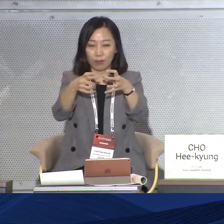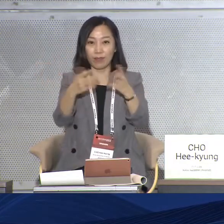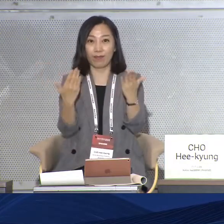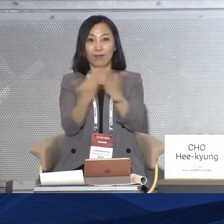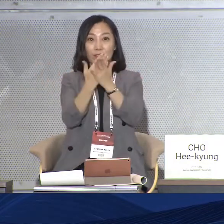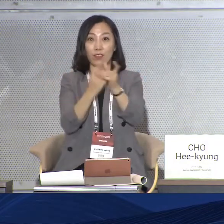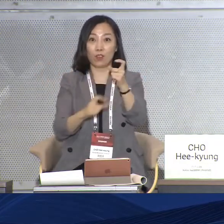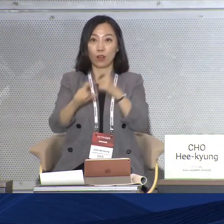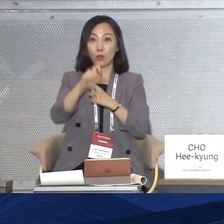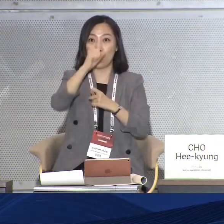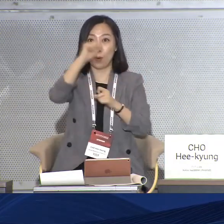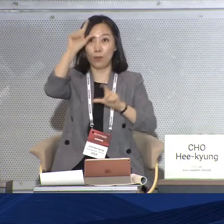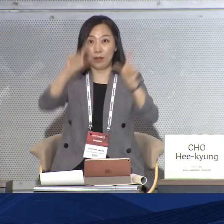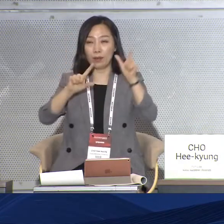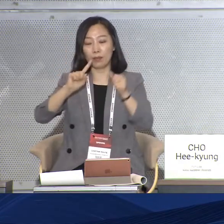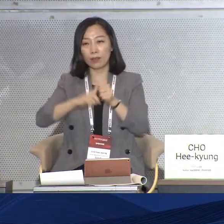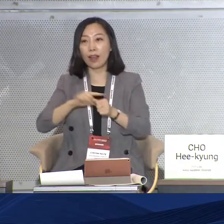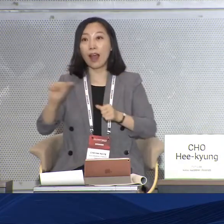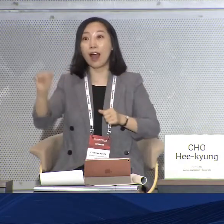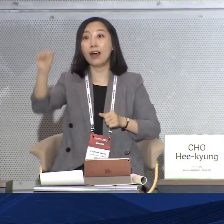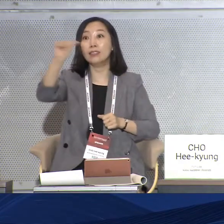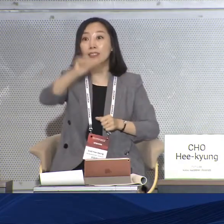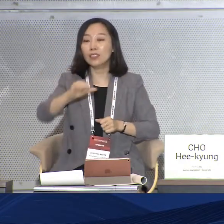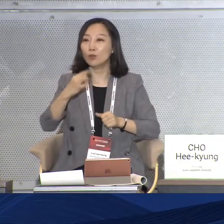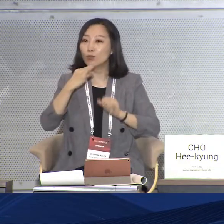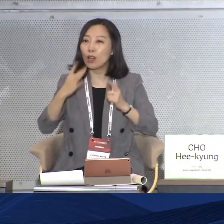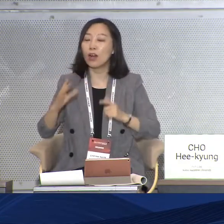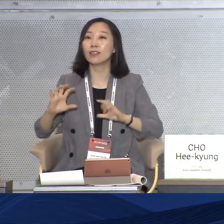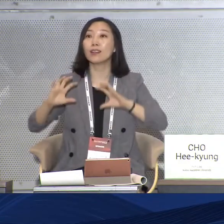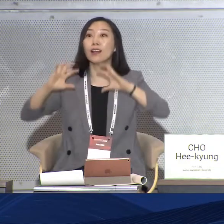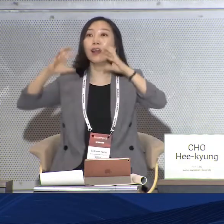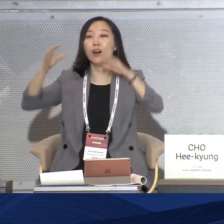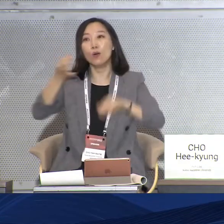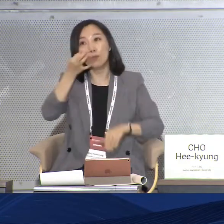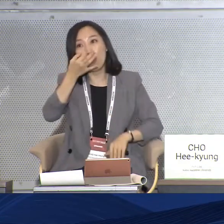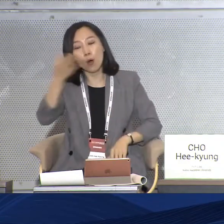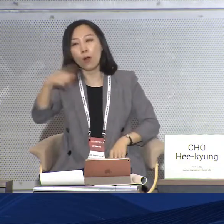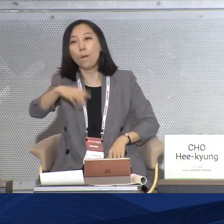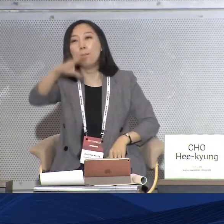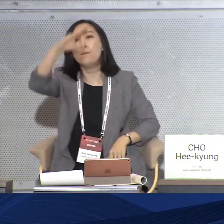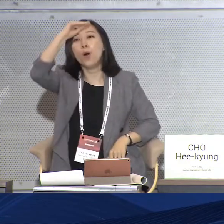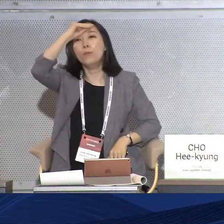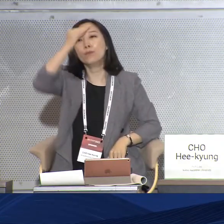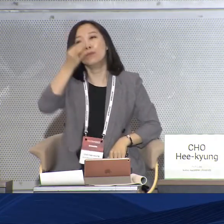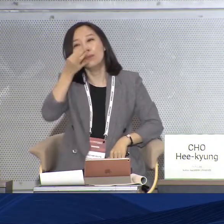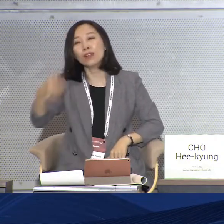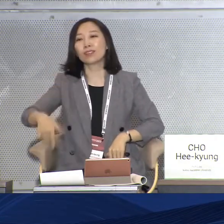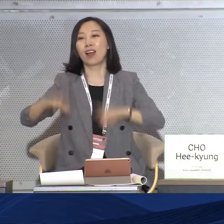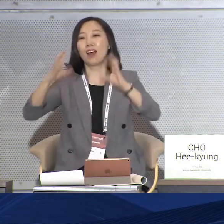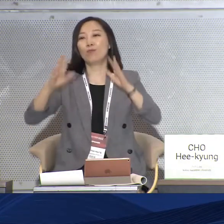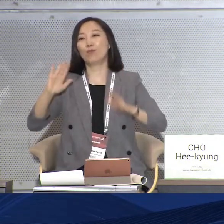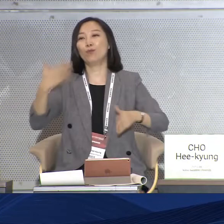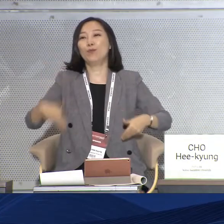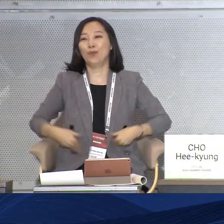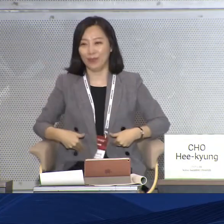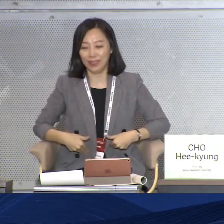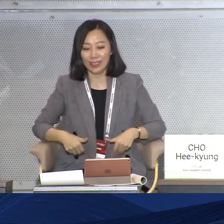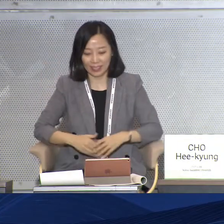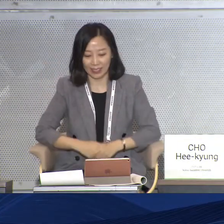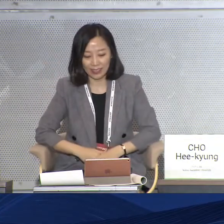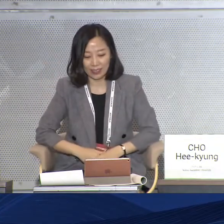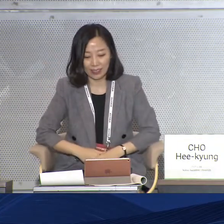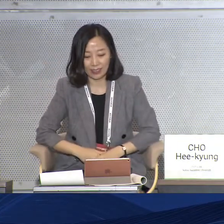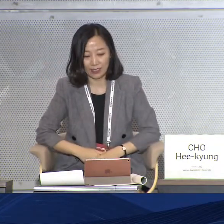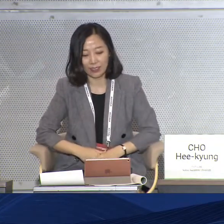한국이 양적인 성장과 질적인 성장을 동시에 도모하고 아시아뿐만 아니라 세계로